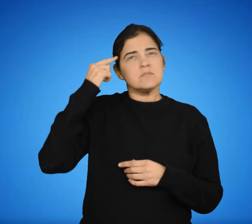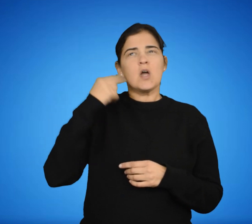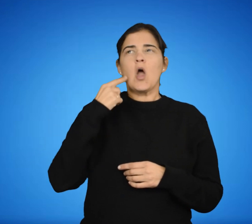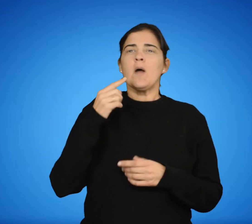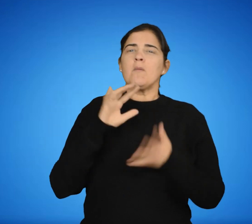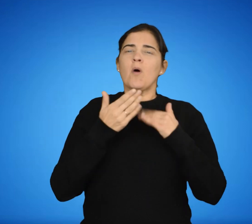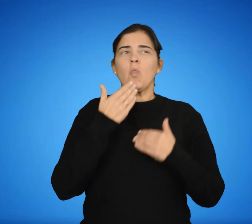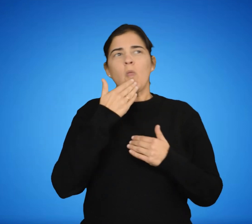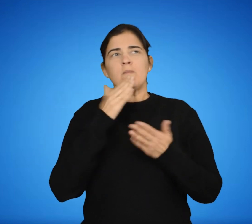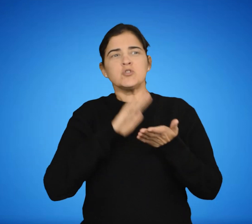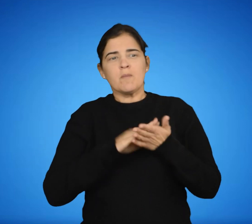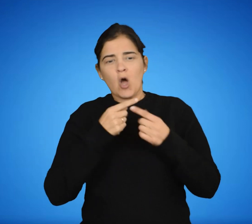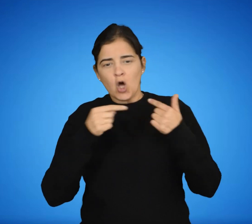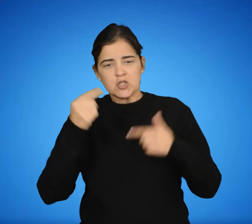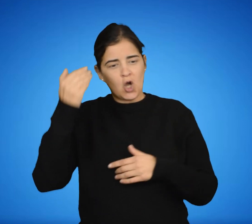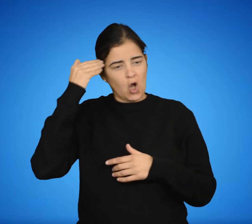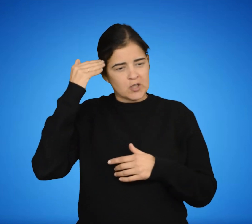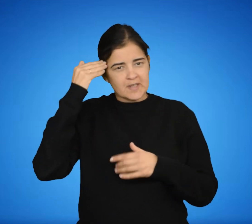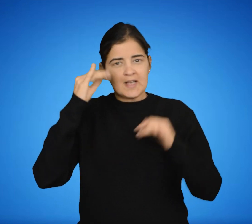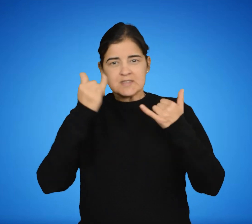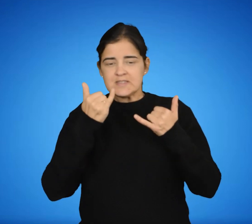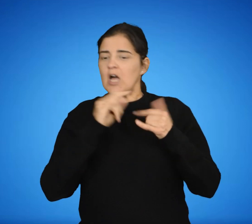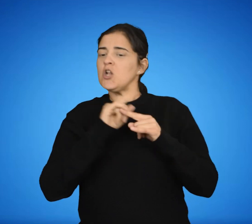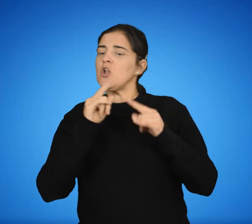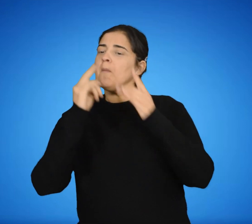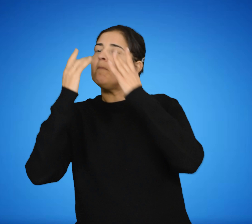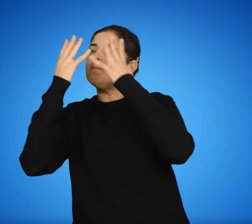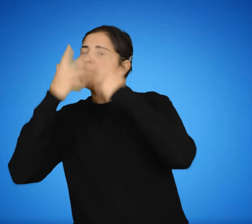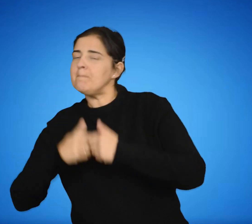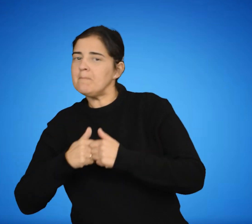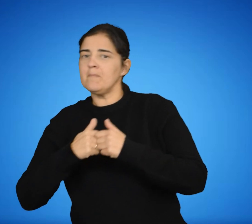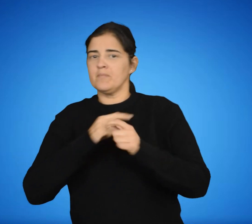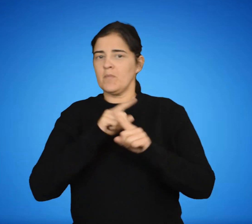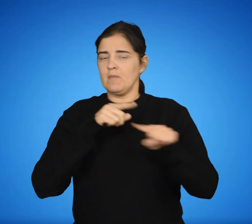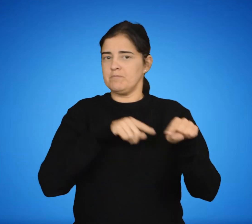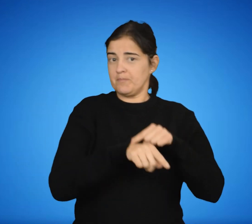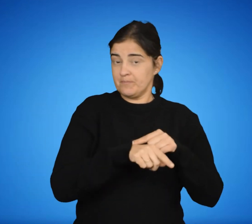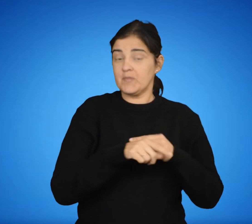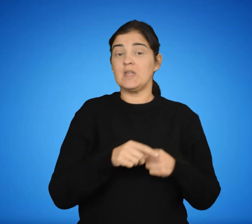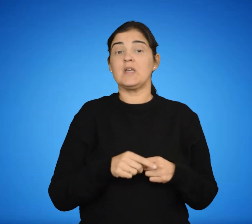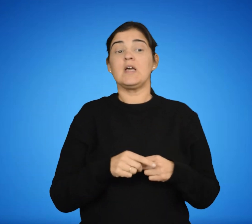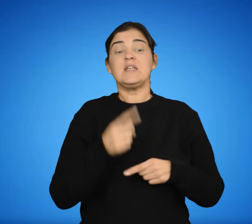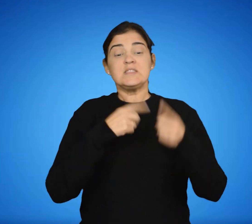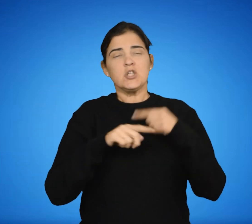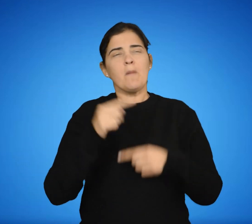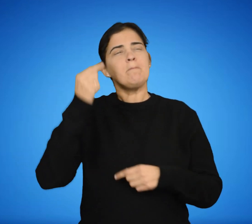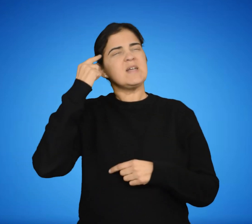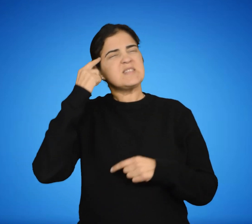con conciencia de ello, o sea no de manera automática o mecánica, sino justamente cuestionando lo